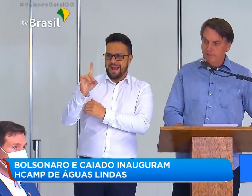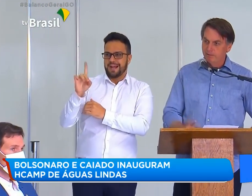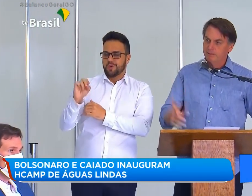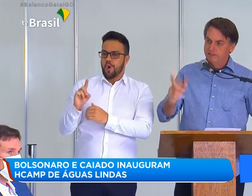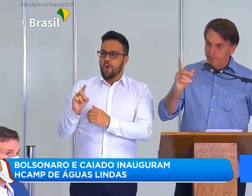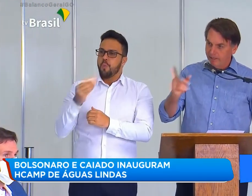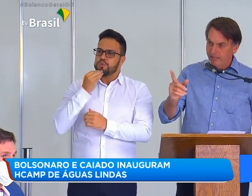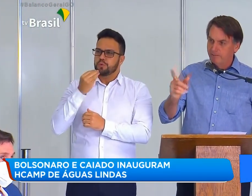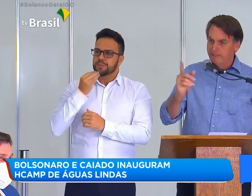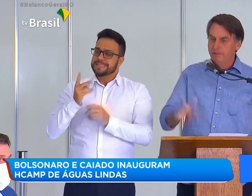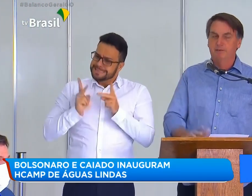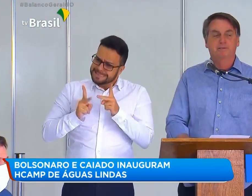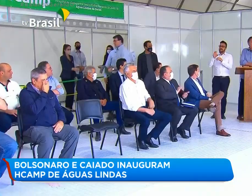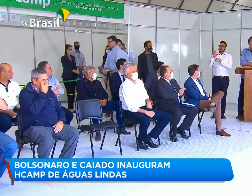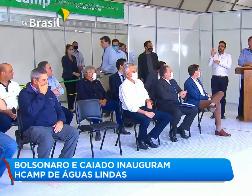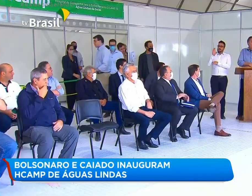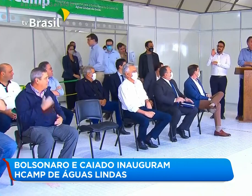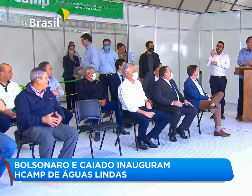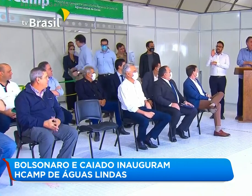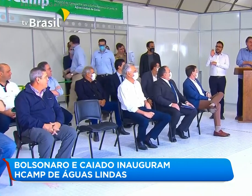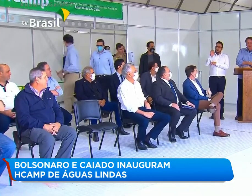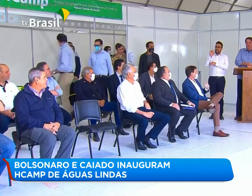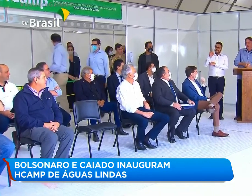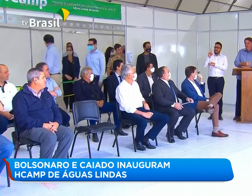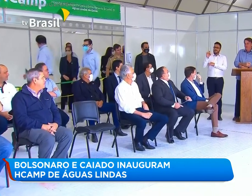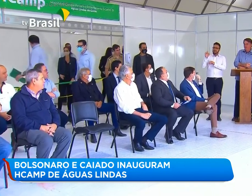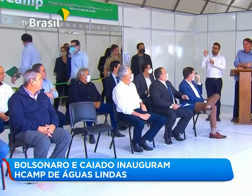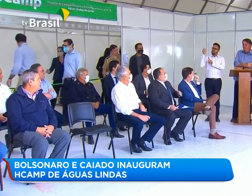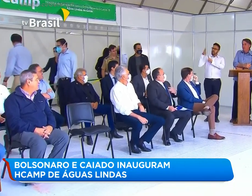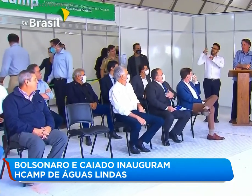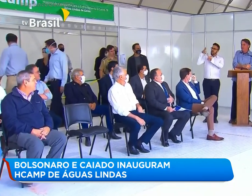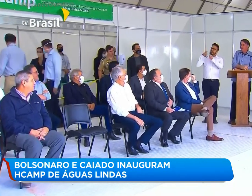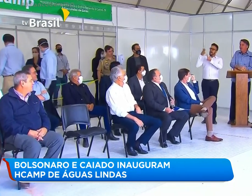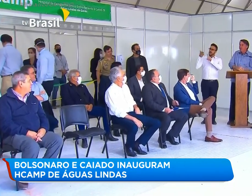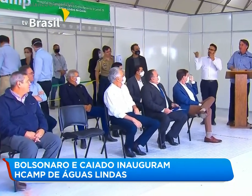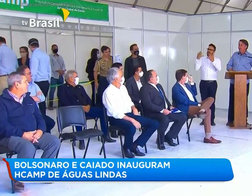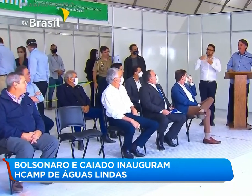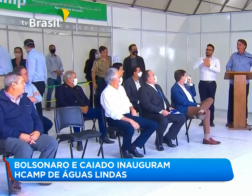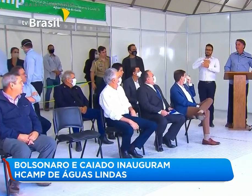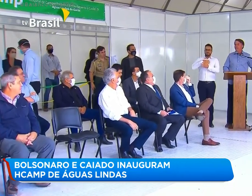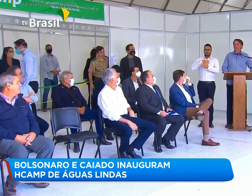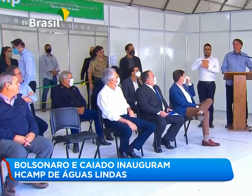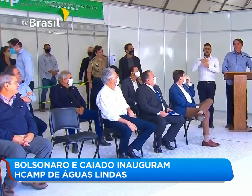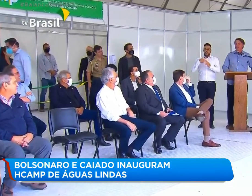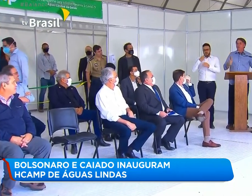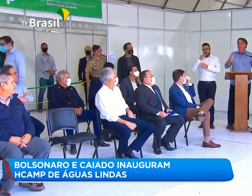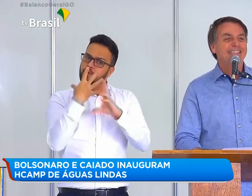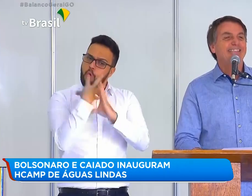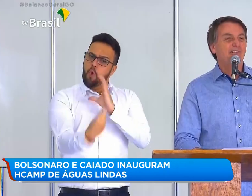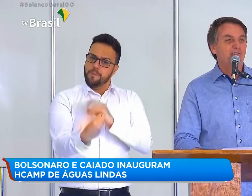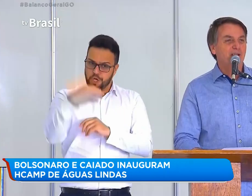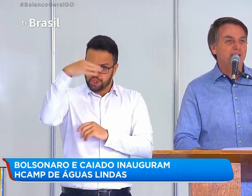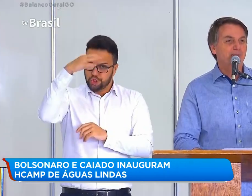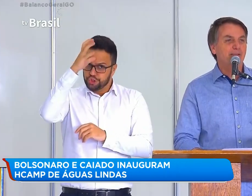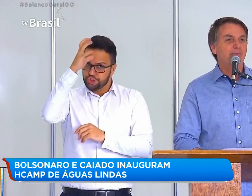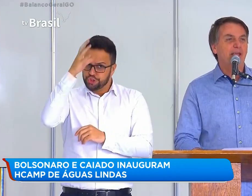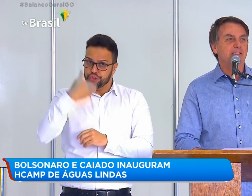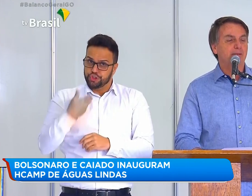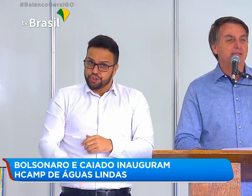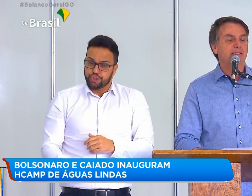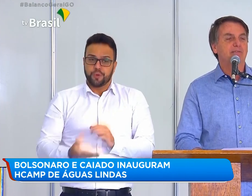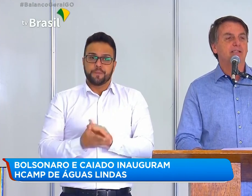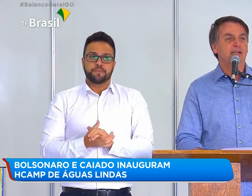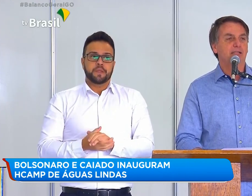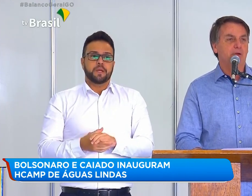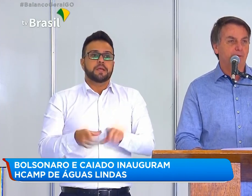fomos amigos e morreremos amigos. Bolsonaro também comentou que pretende facilitar a importação de armas. E dizer aos senhores que brevemente, já